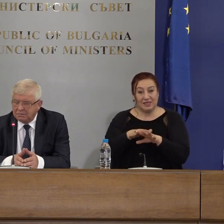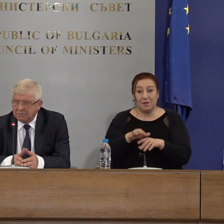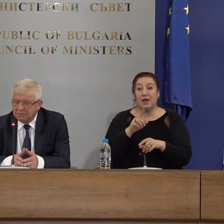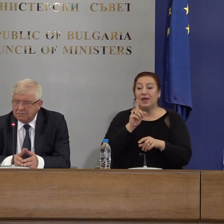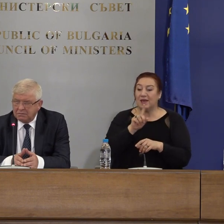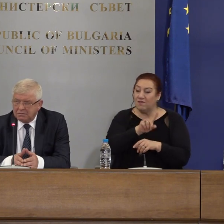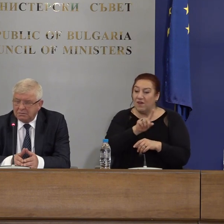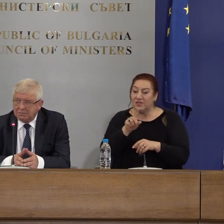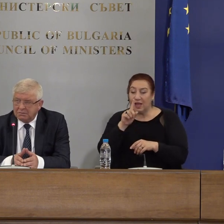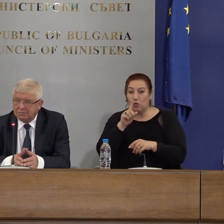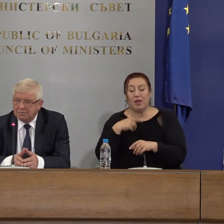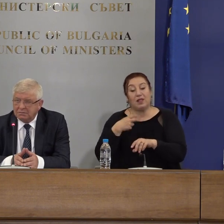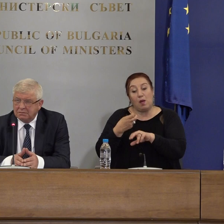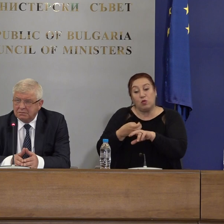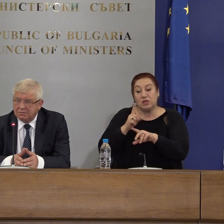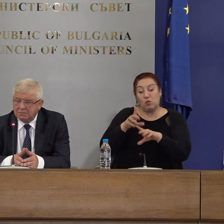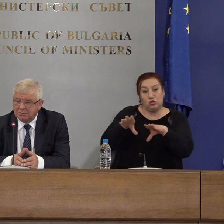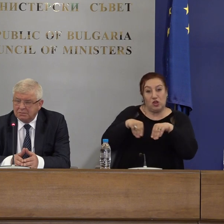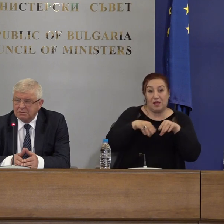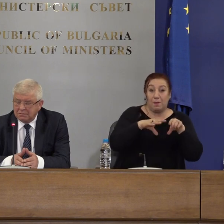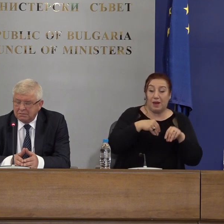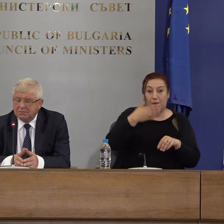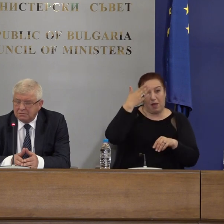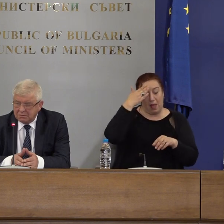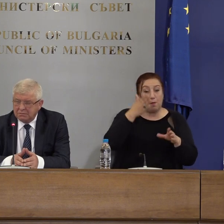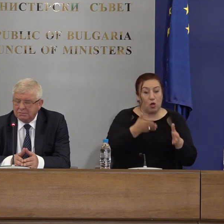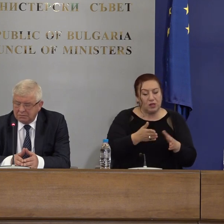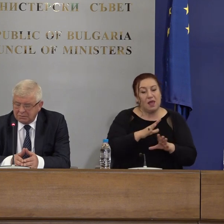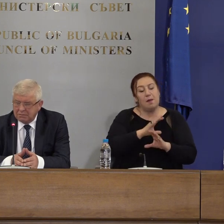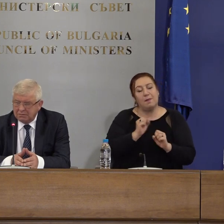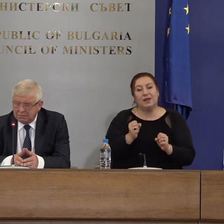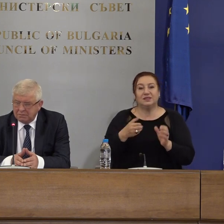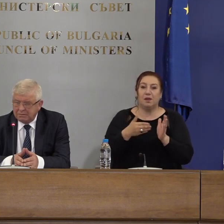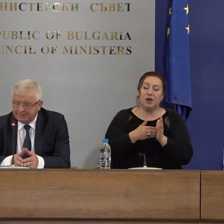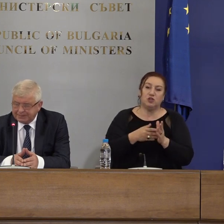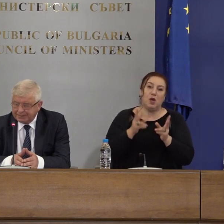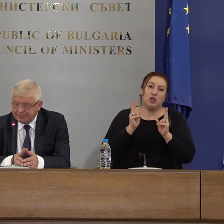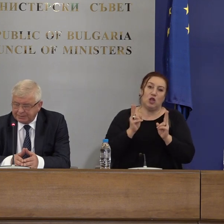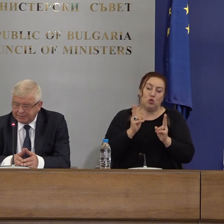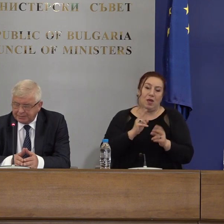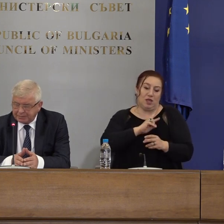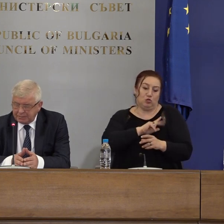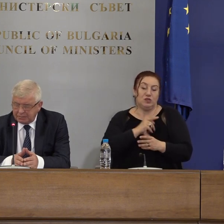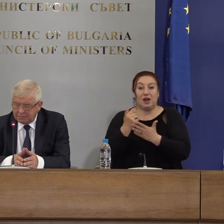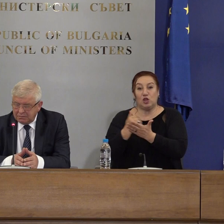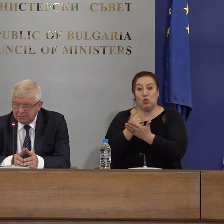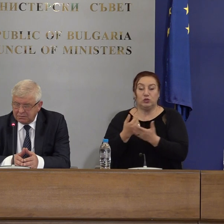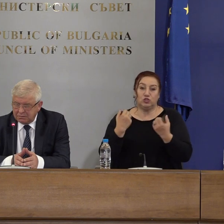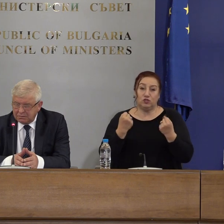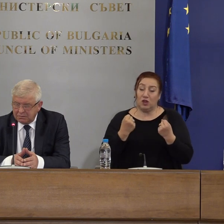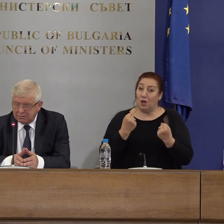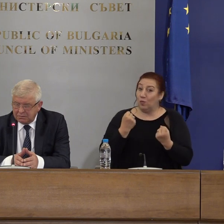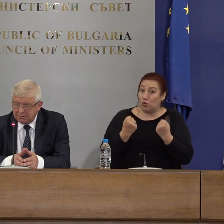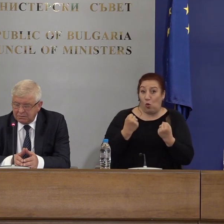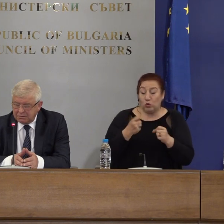да поеме болните, без да пречим на нормалния социален и икономически живот. Много е трудна тази разлика,